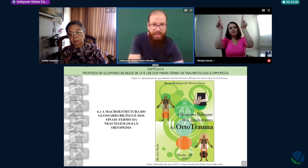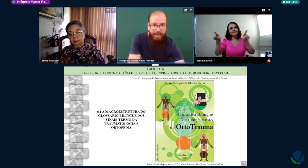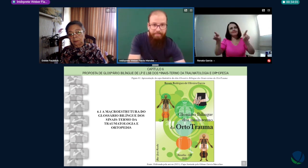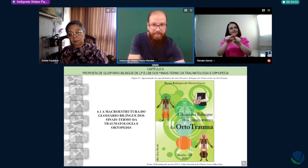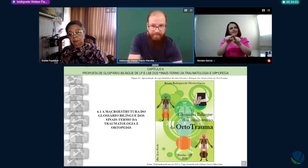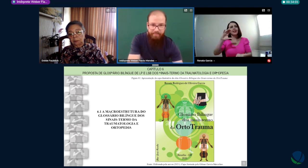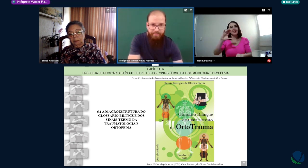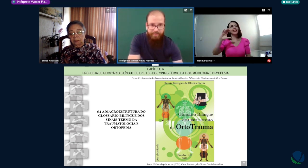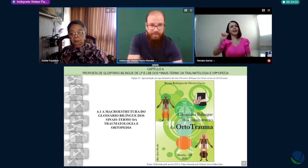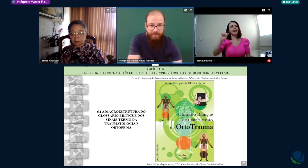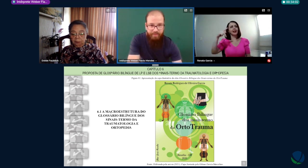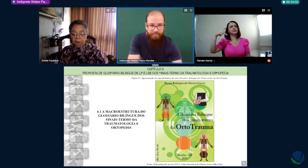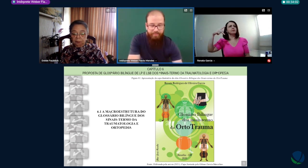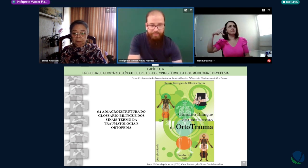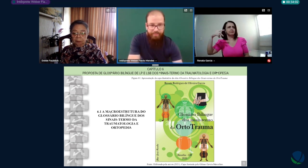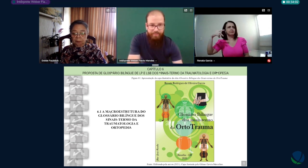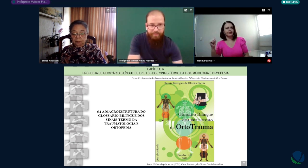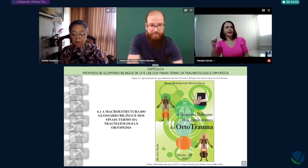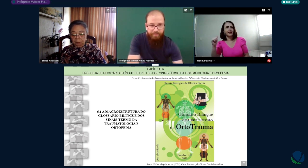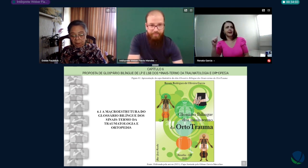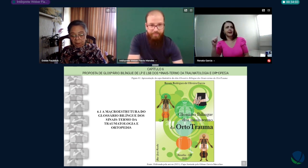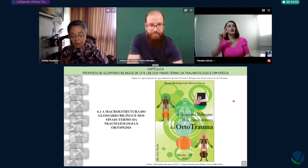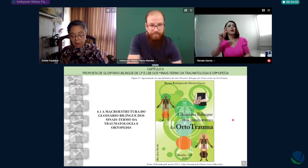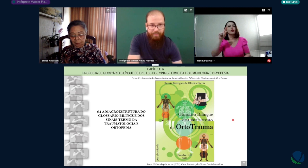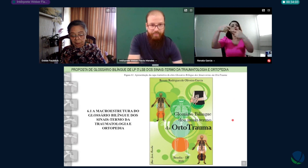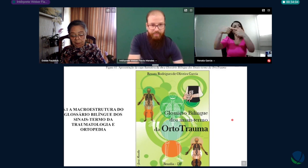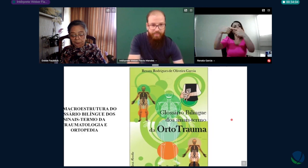Essa é uma capa